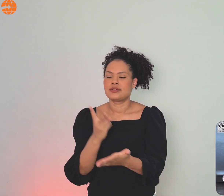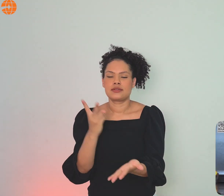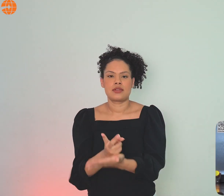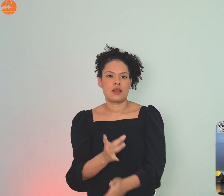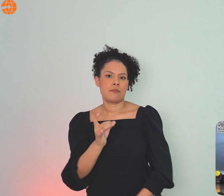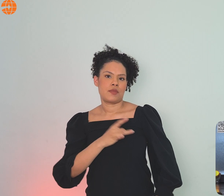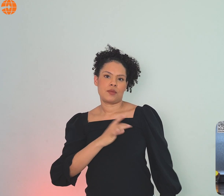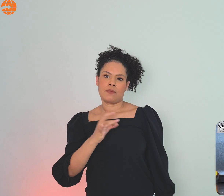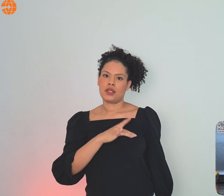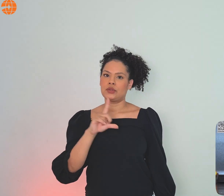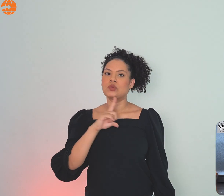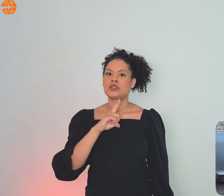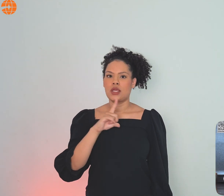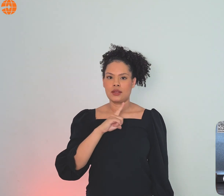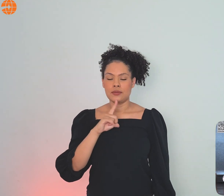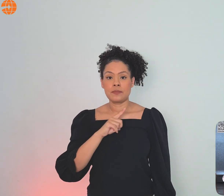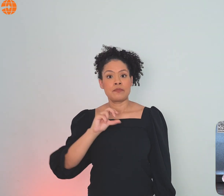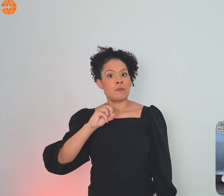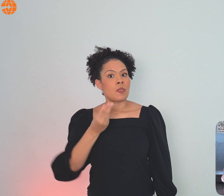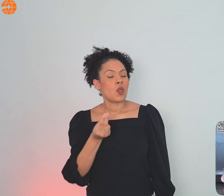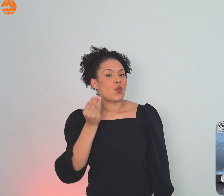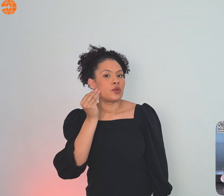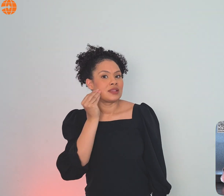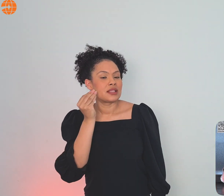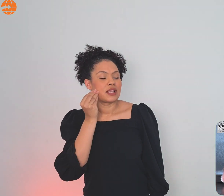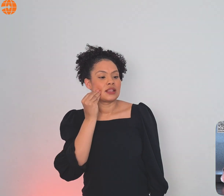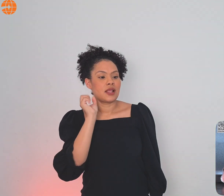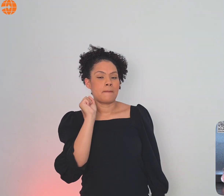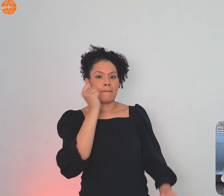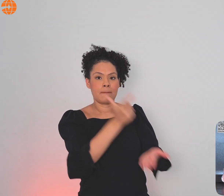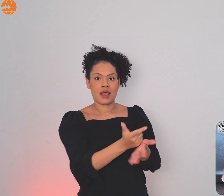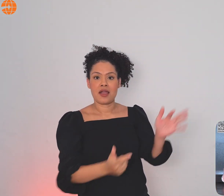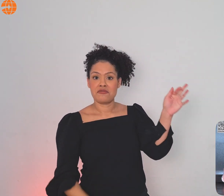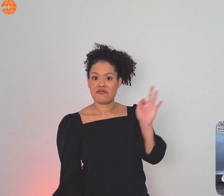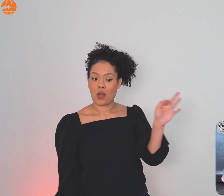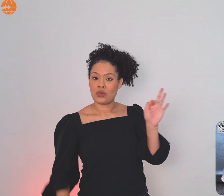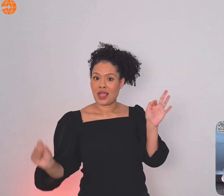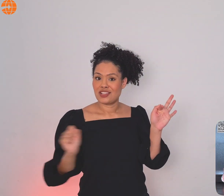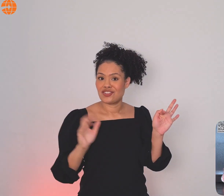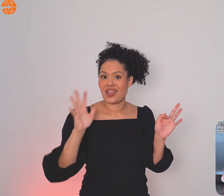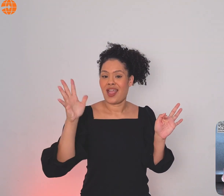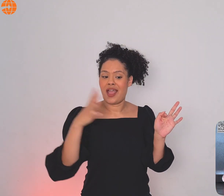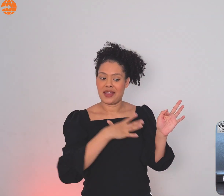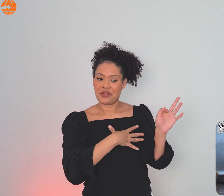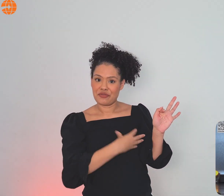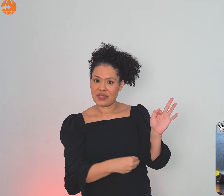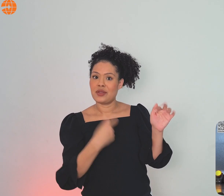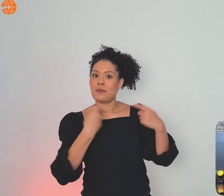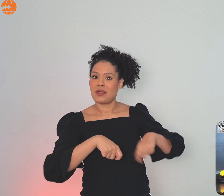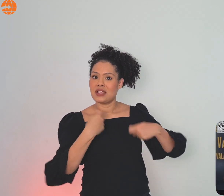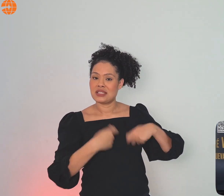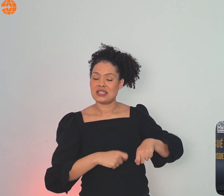o medo de tentar pagar uma faculdade cara para um filho, sem saber se vai ter condição,